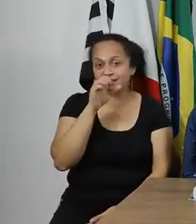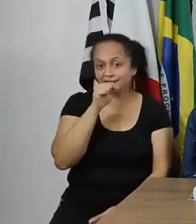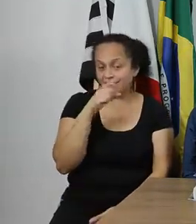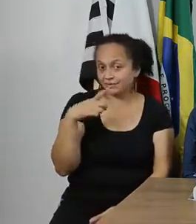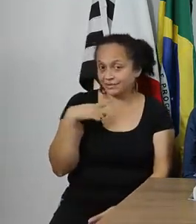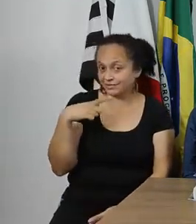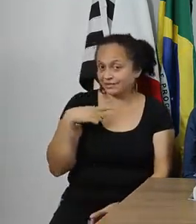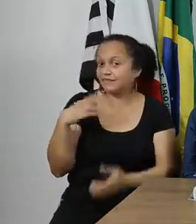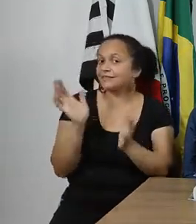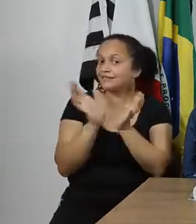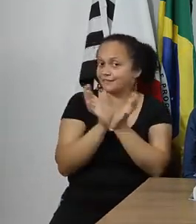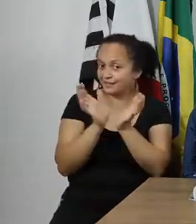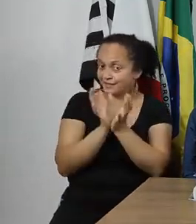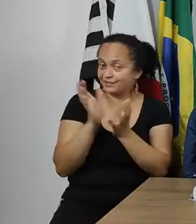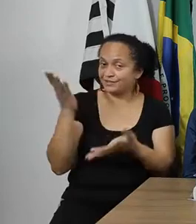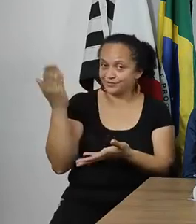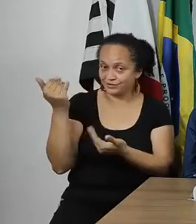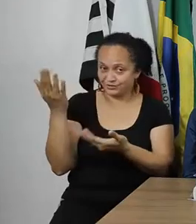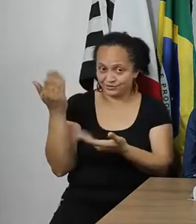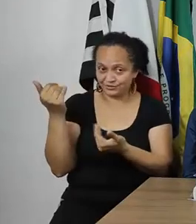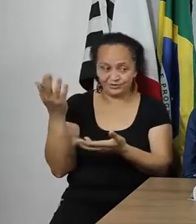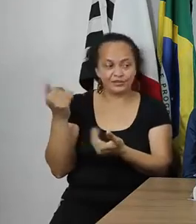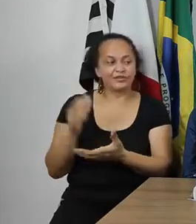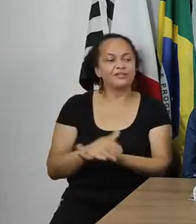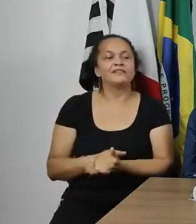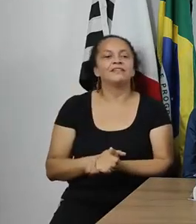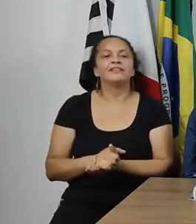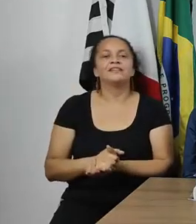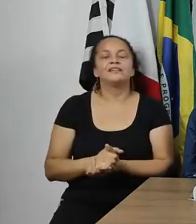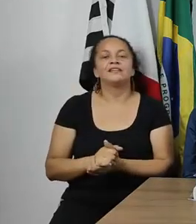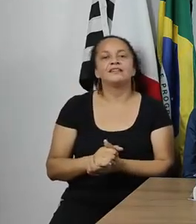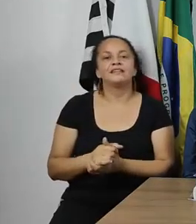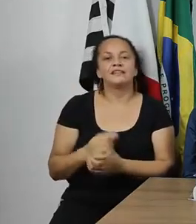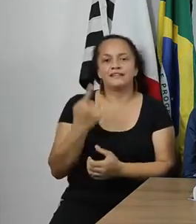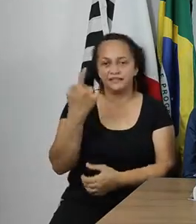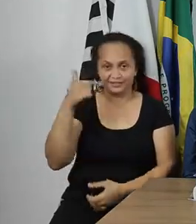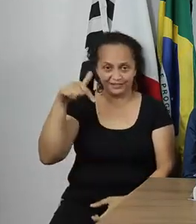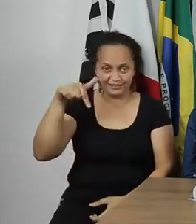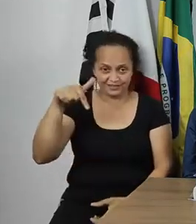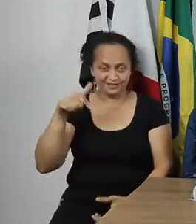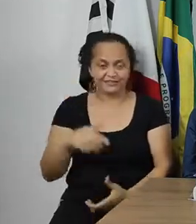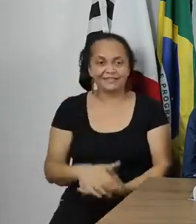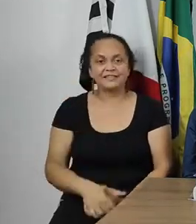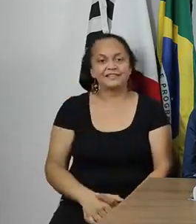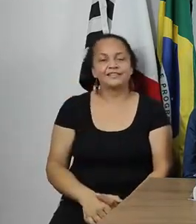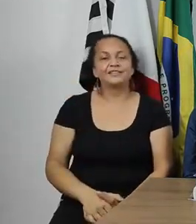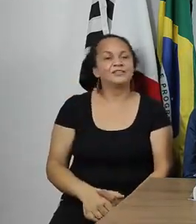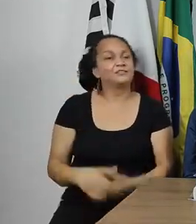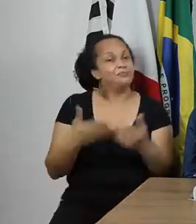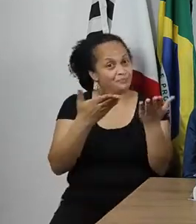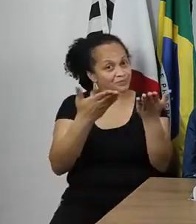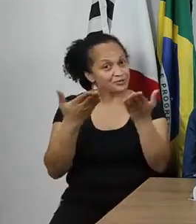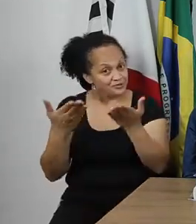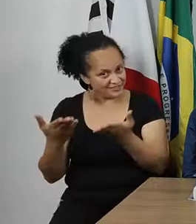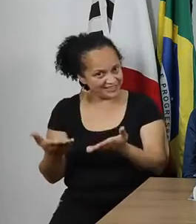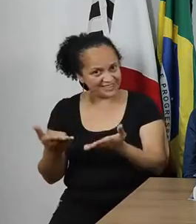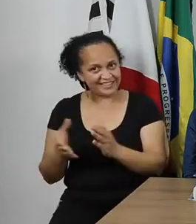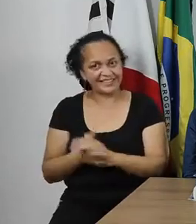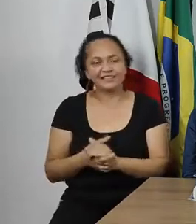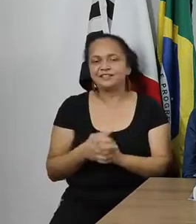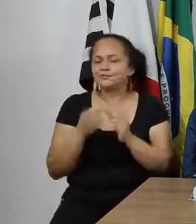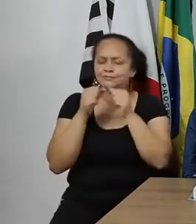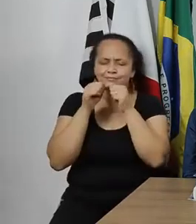a célula para os jovens e adolescentes, às 17 horas. Todos estão convidados, está sendo